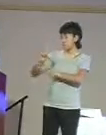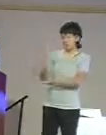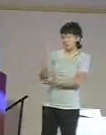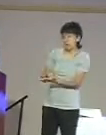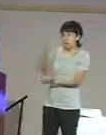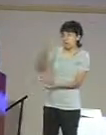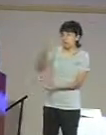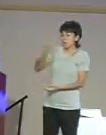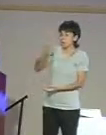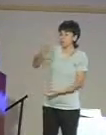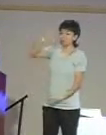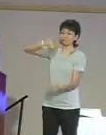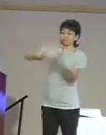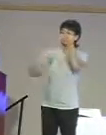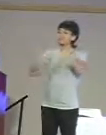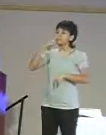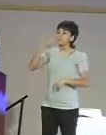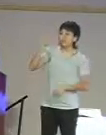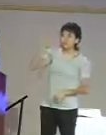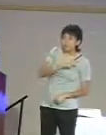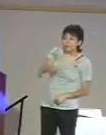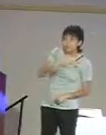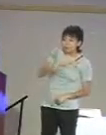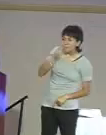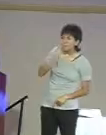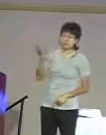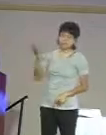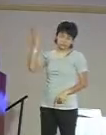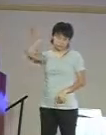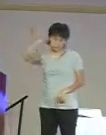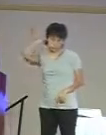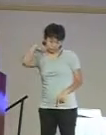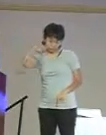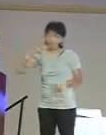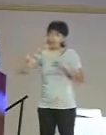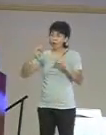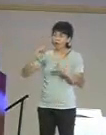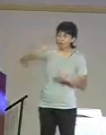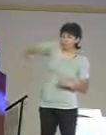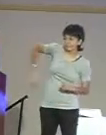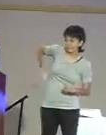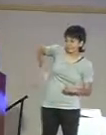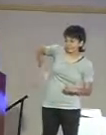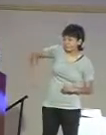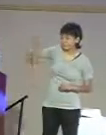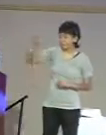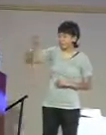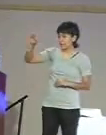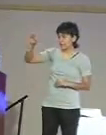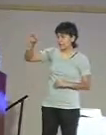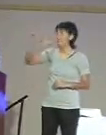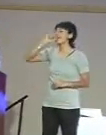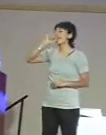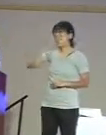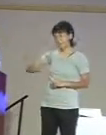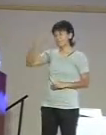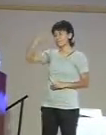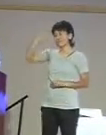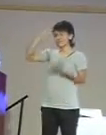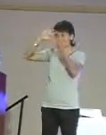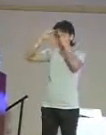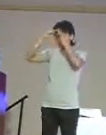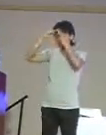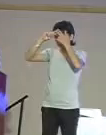respiratorio, gastrointestinal, renal y por supuesto en el sistema nervioso central.